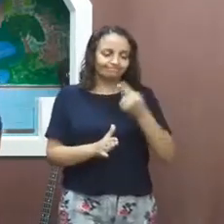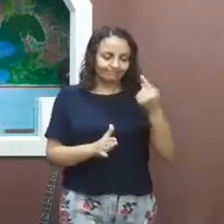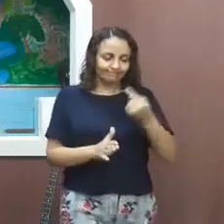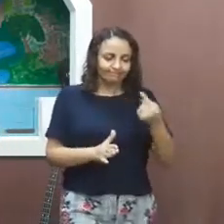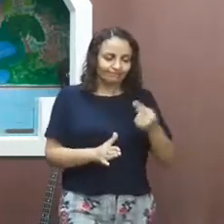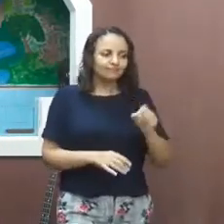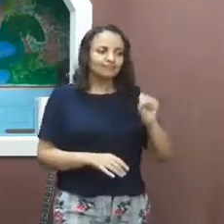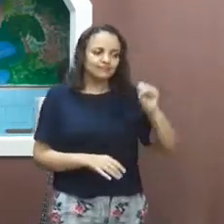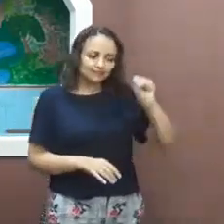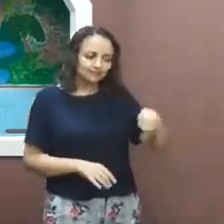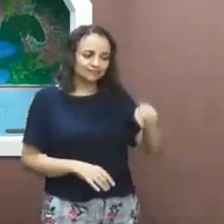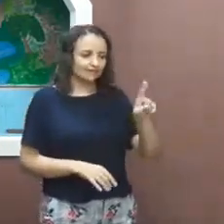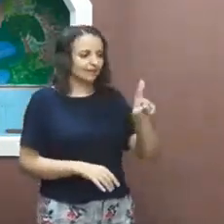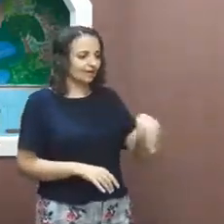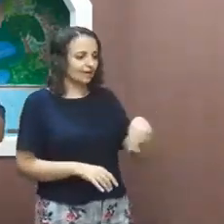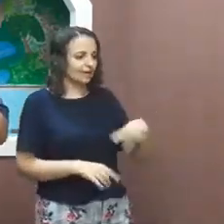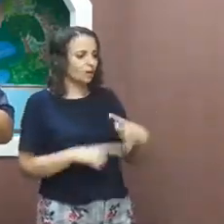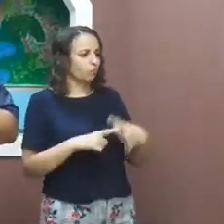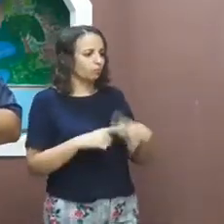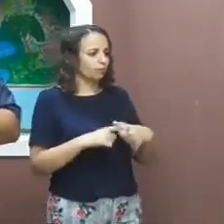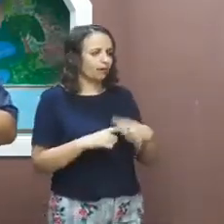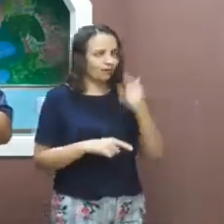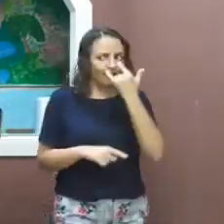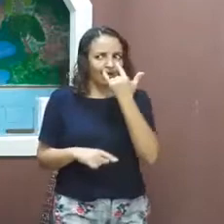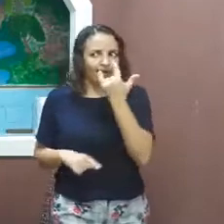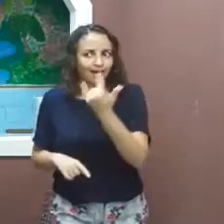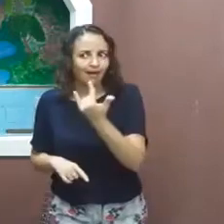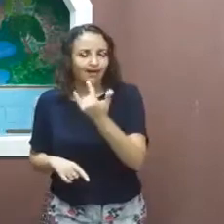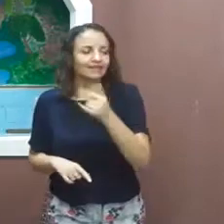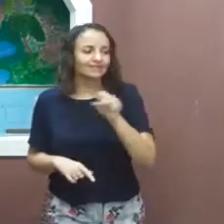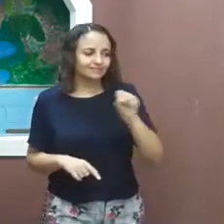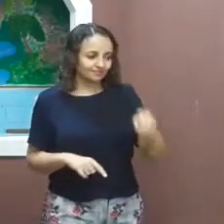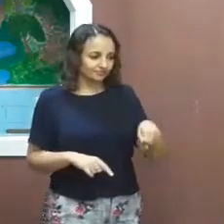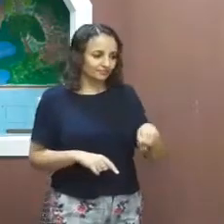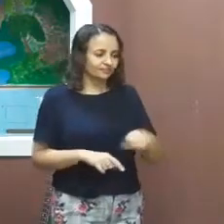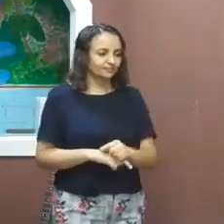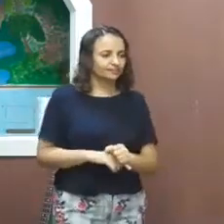É tão assim que por isso que existe a publicidade.